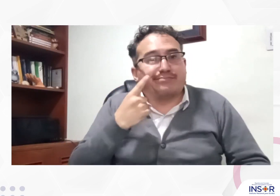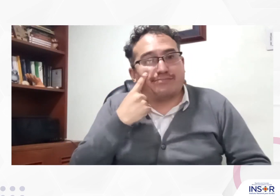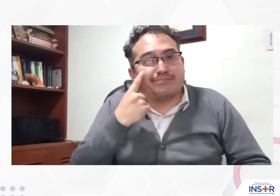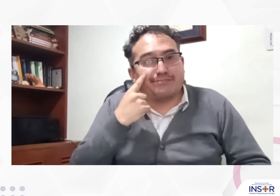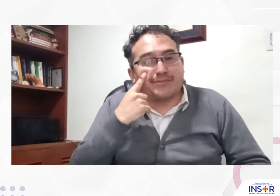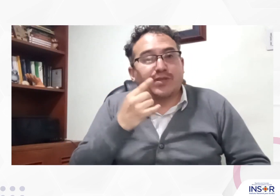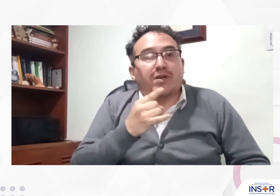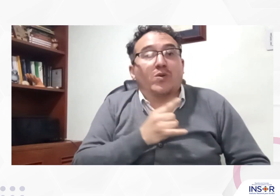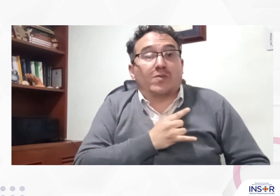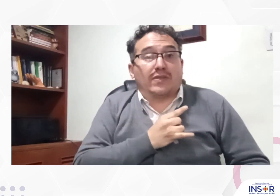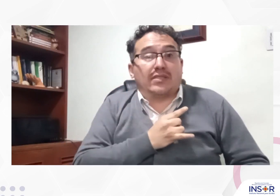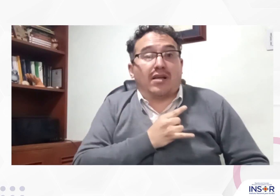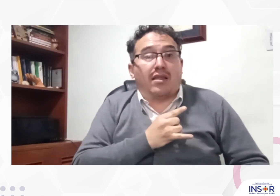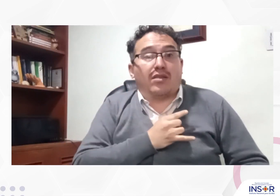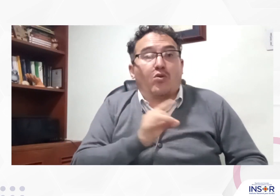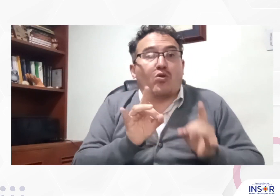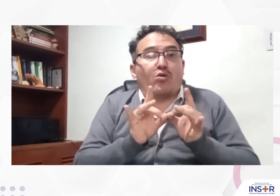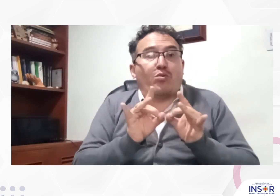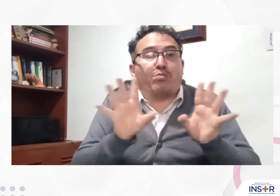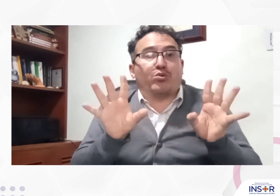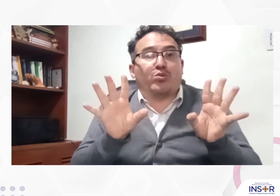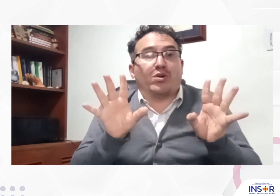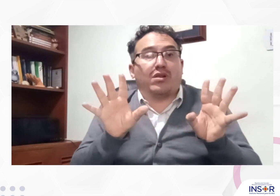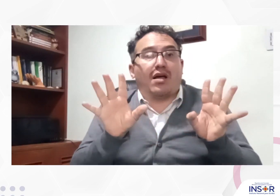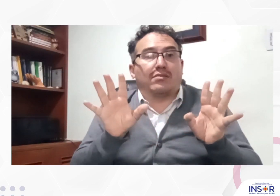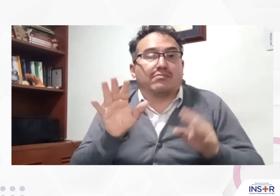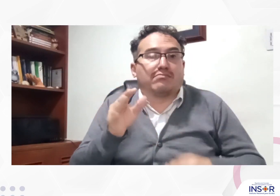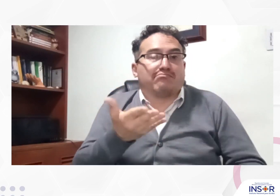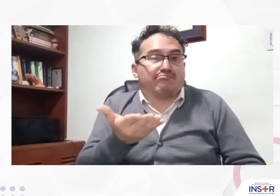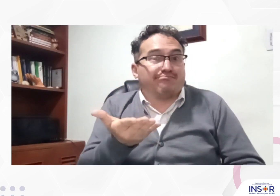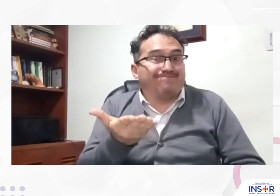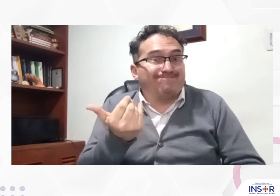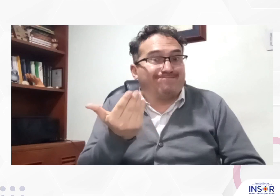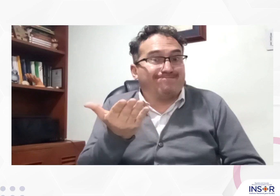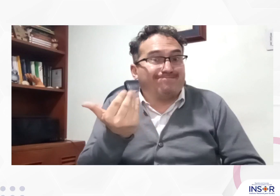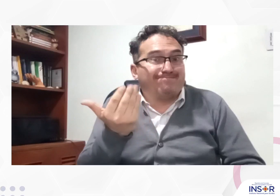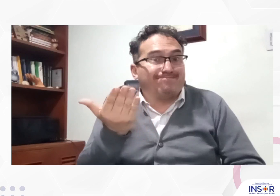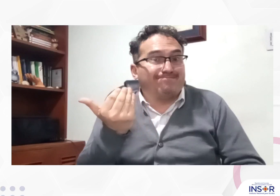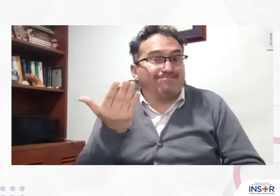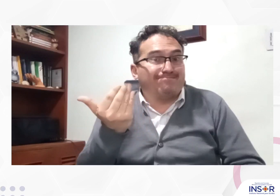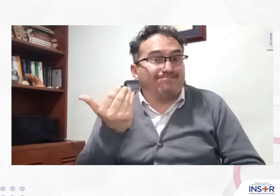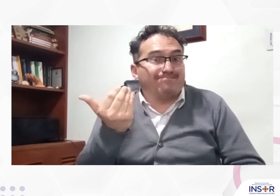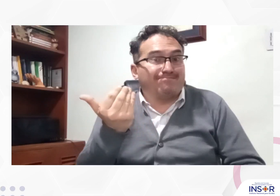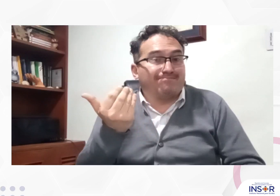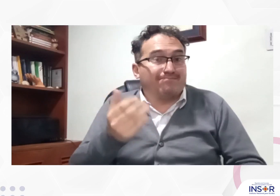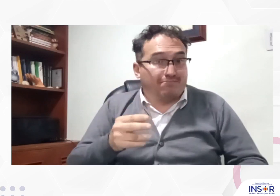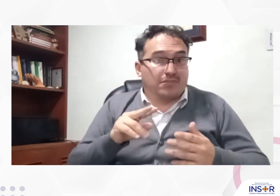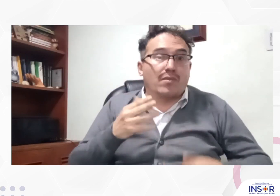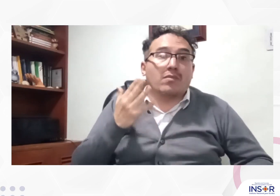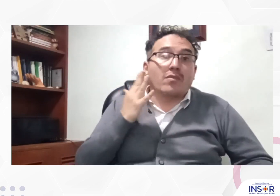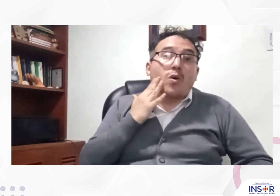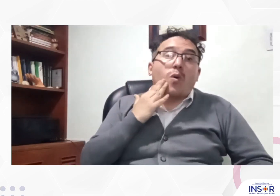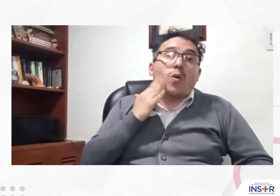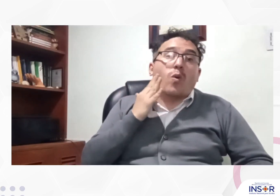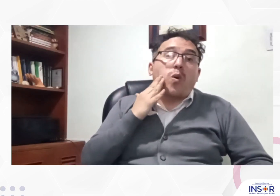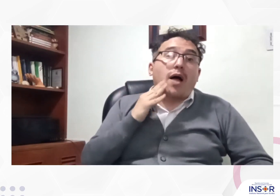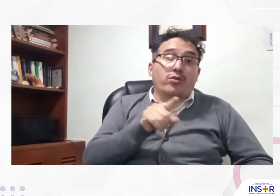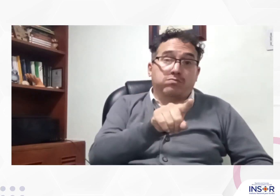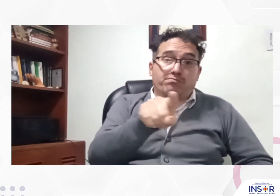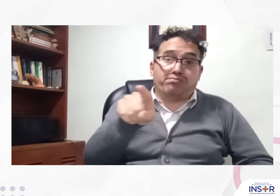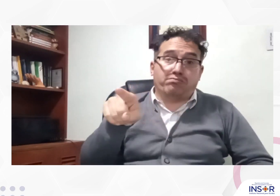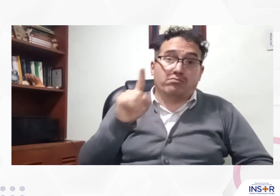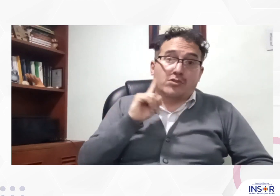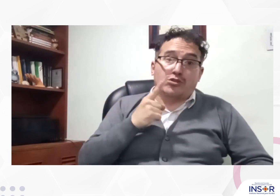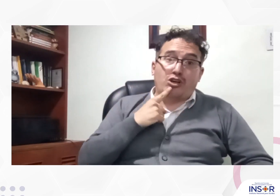entonces saqué esas excusas, pero pues la universidad también me dio esa oportunidad y me abrió las puertas, me hizo ese llamado